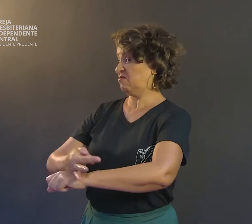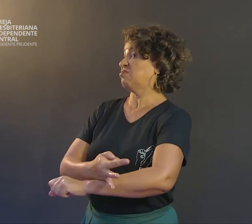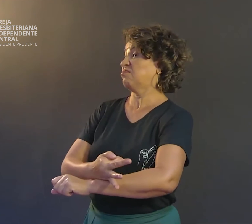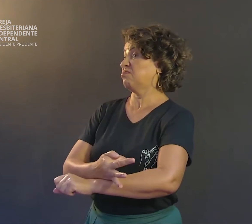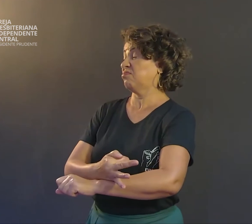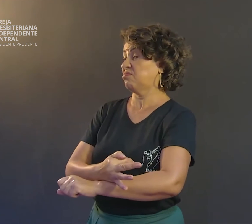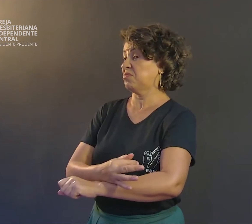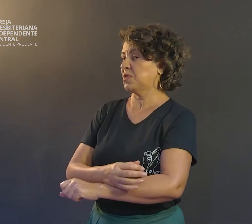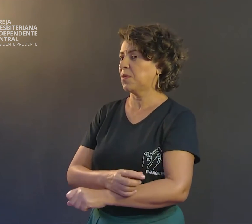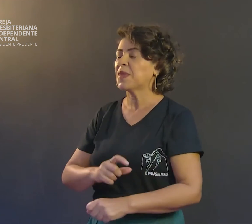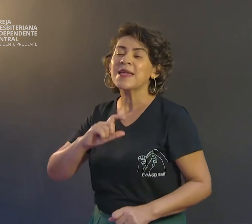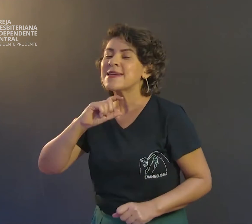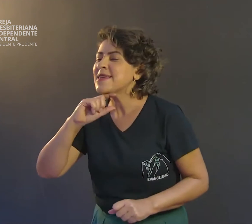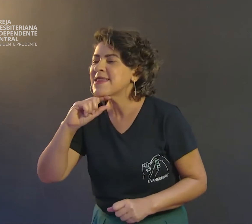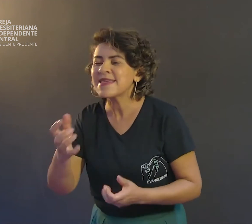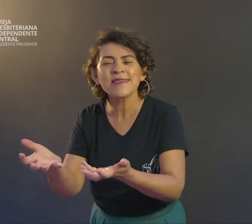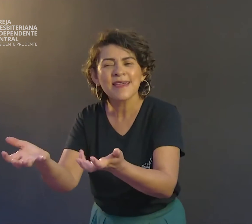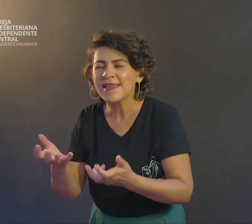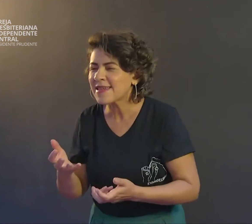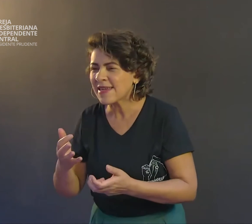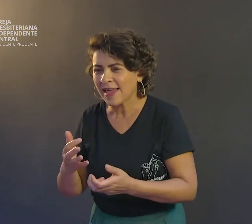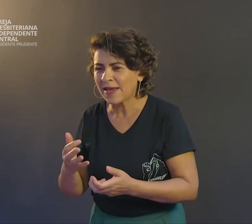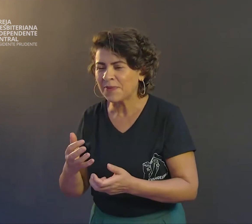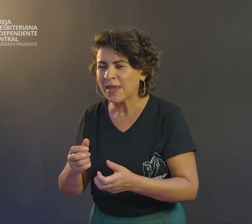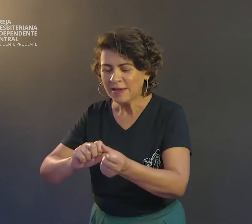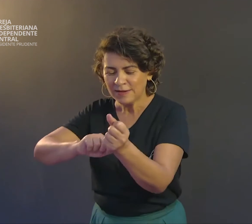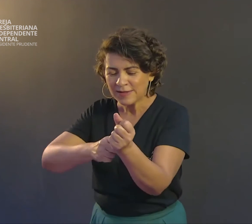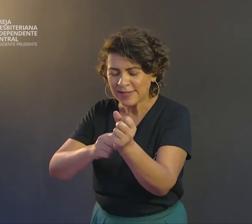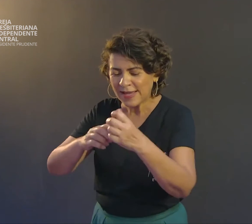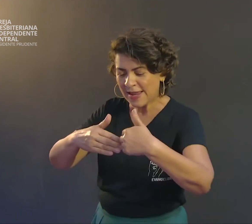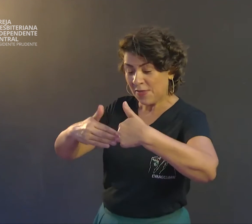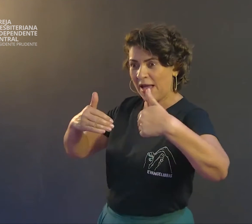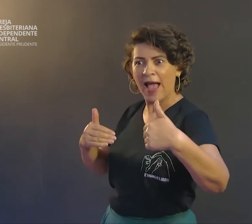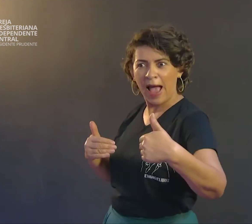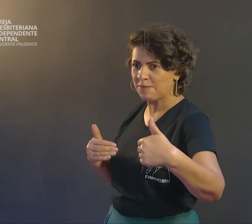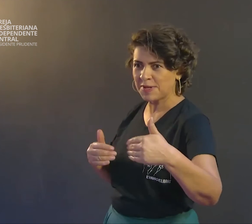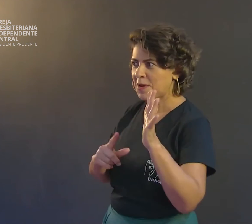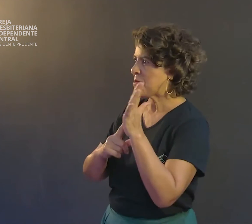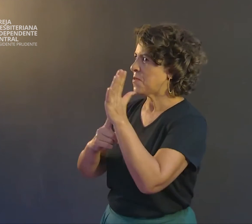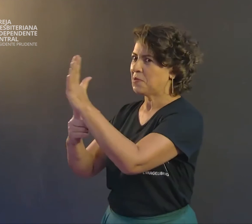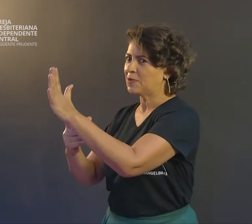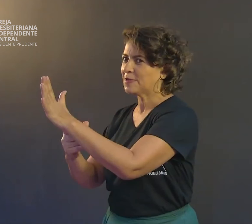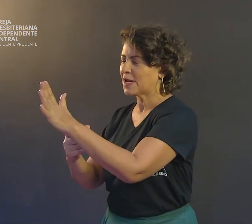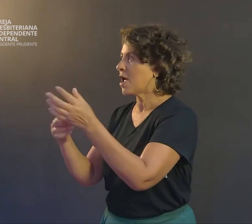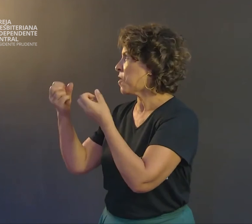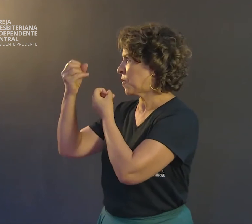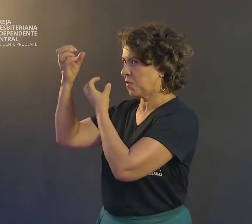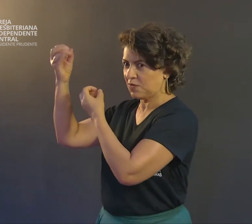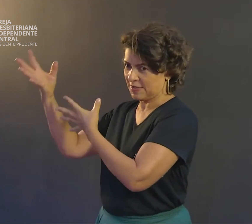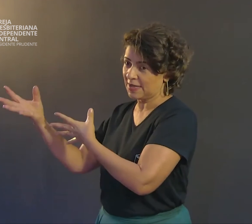Ninguém quer que suas histórias infames sejam conhecidas. Somos profissionais